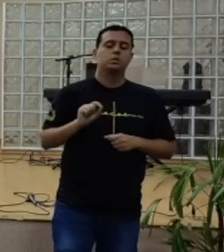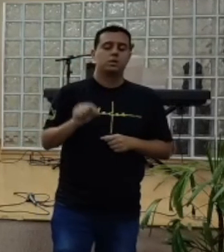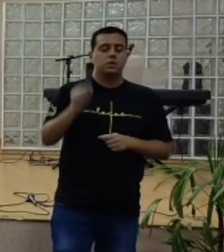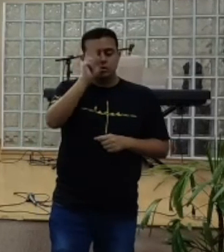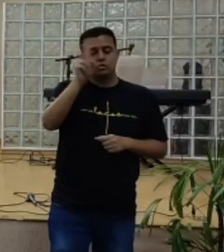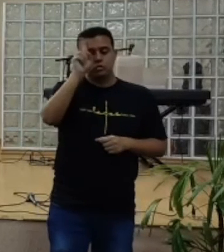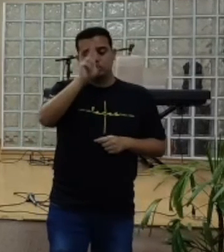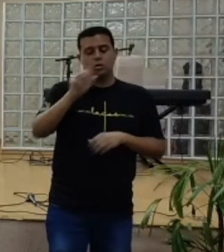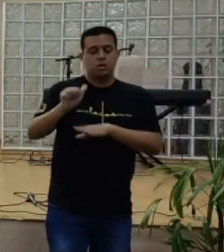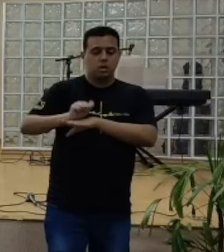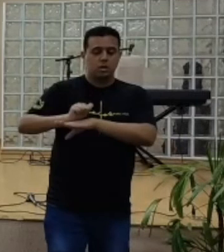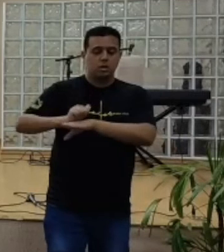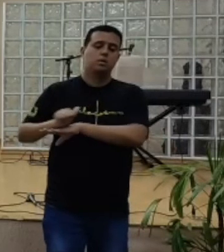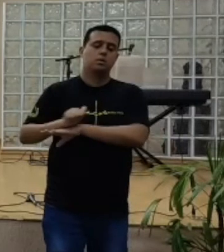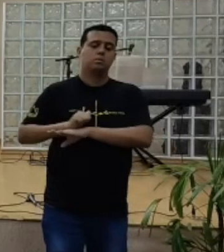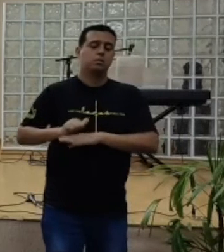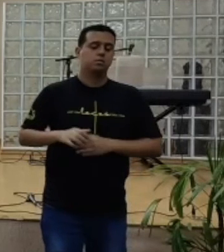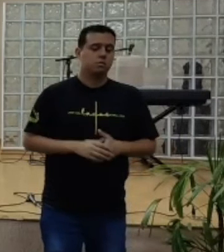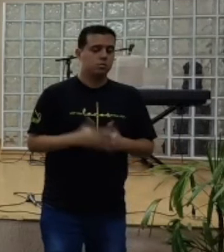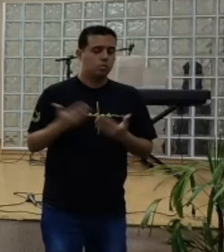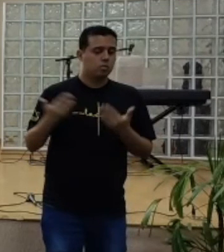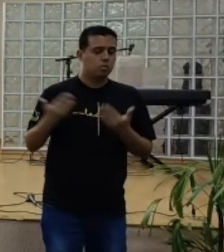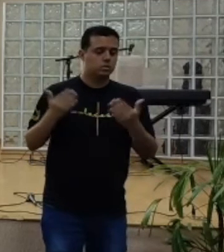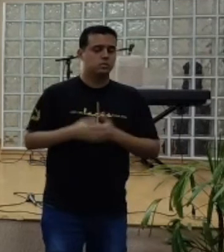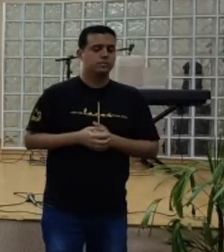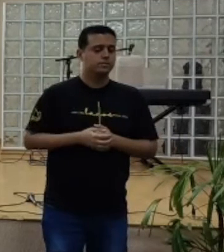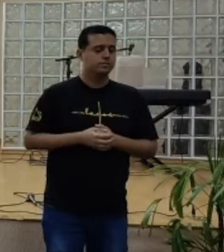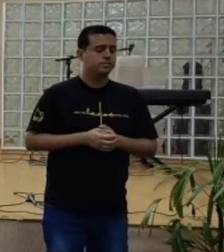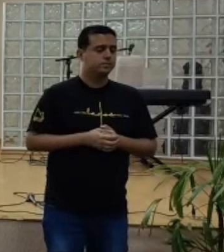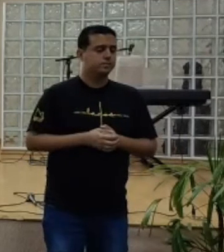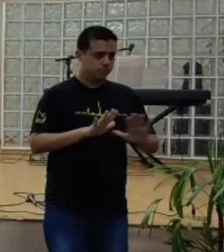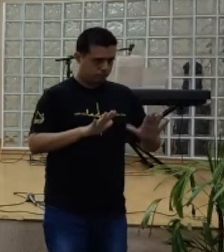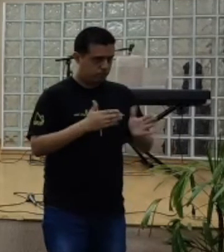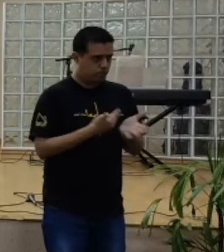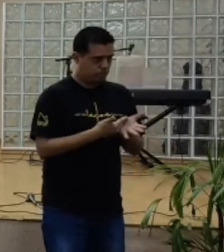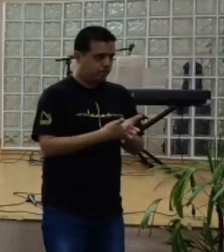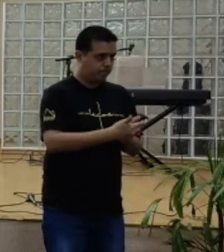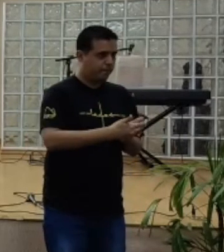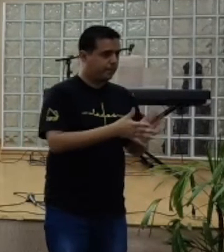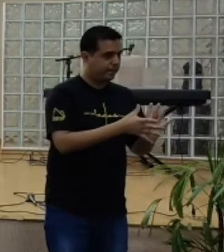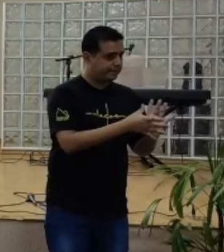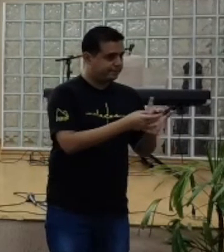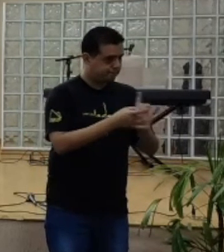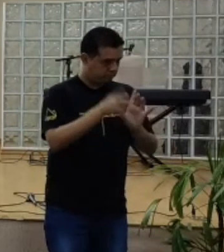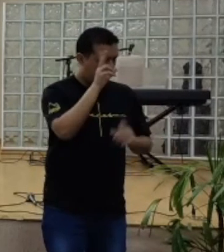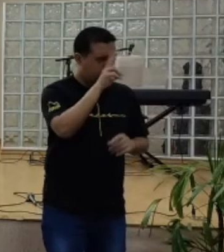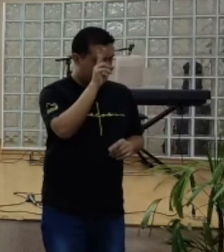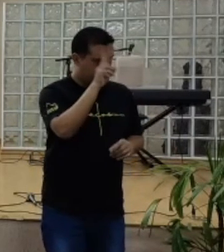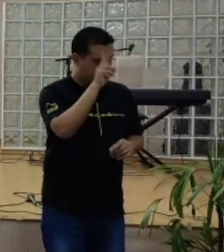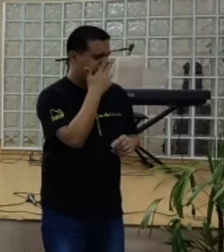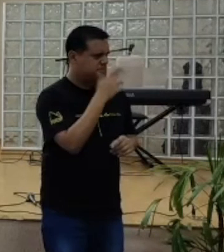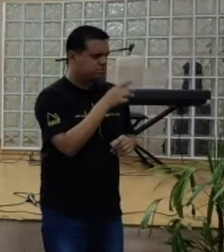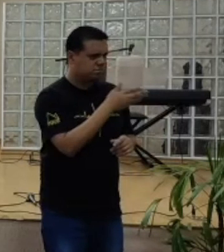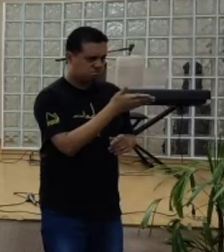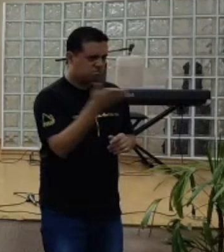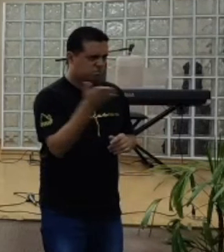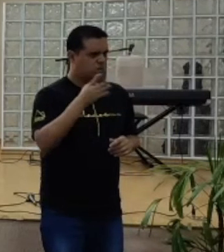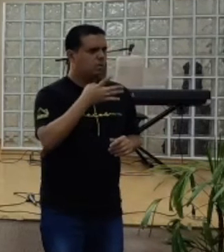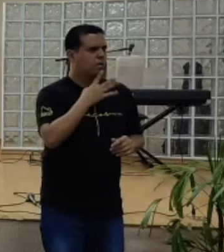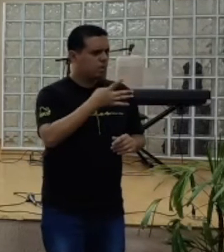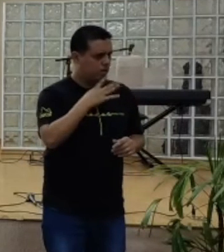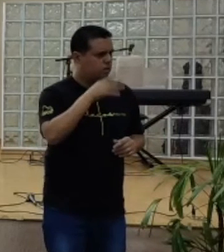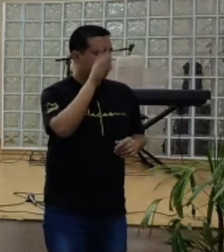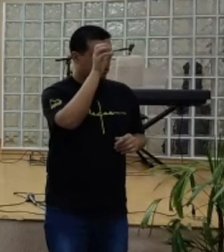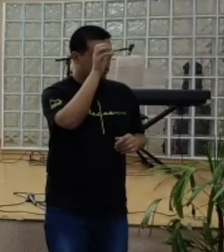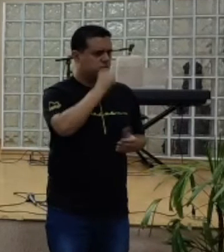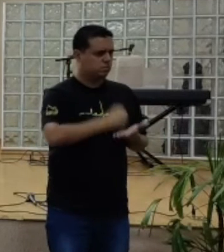e com esta alegoria? Vamos lá para a situação histórica. Eu acho que a gente conhece a história do Antigo Testamento, a história